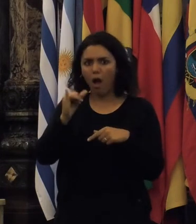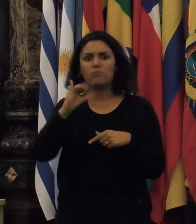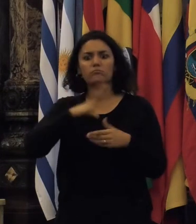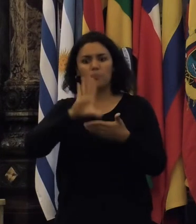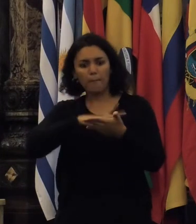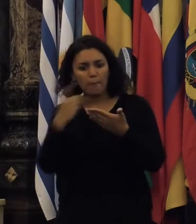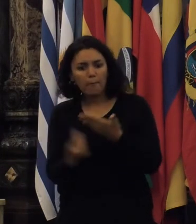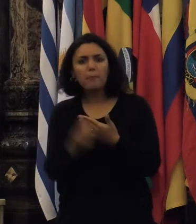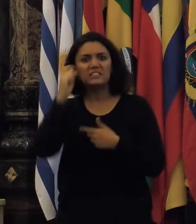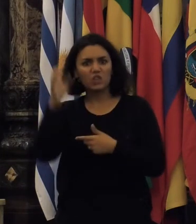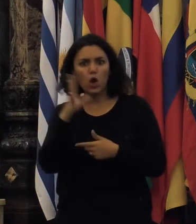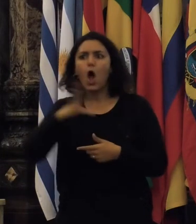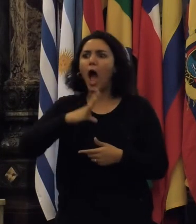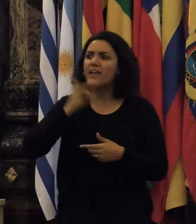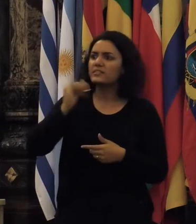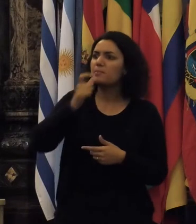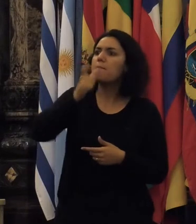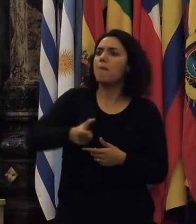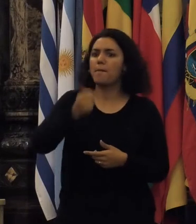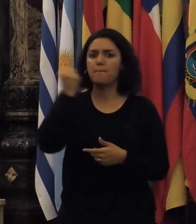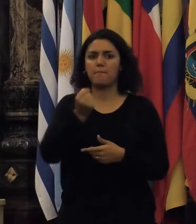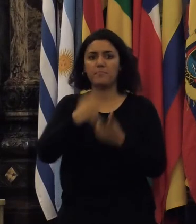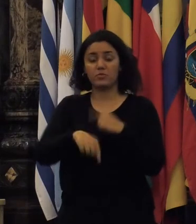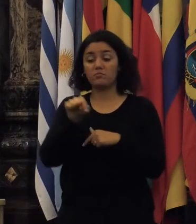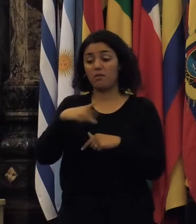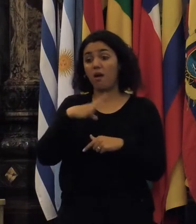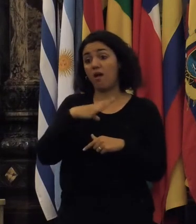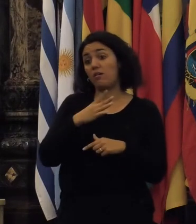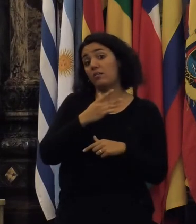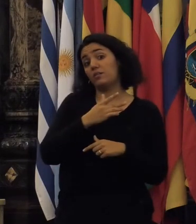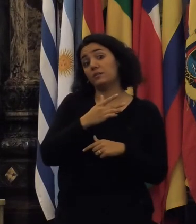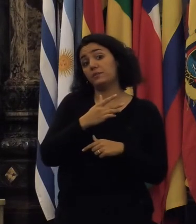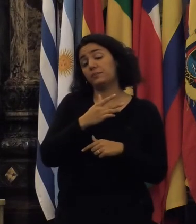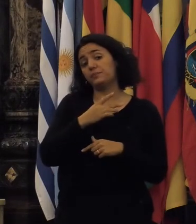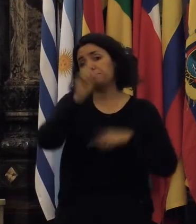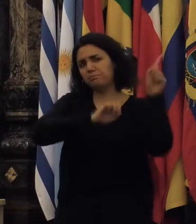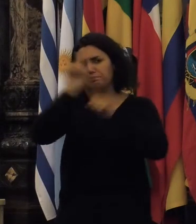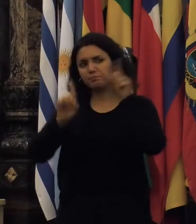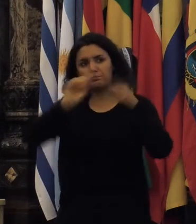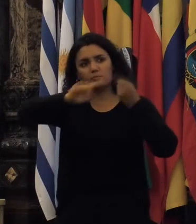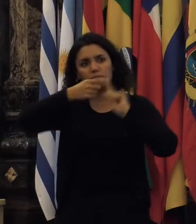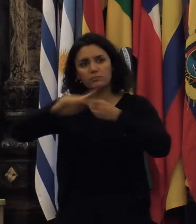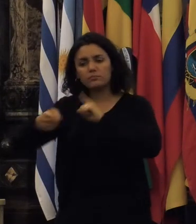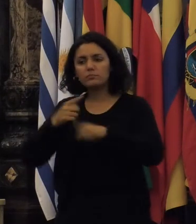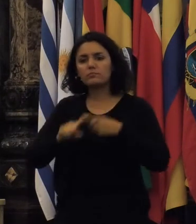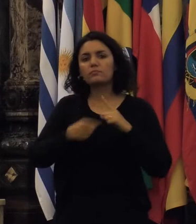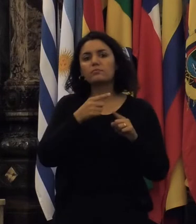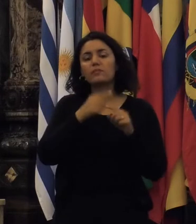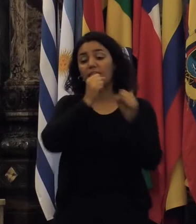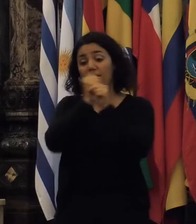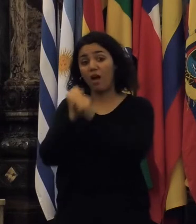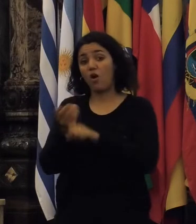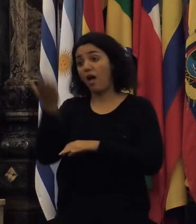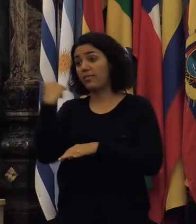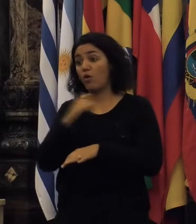Bueno, así empezó. Entre tres universidades teníamos la red, ¿no?, la red que viene, que funciona, de esta que estaba hablando